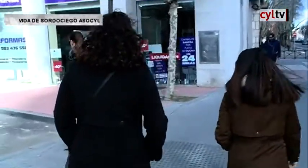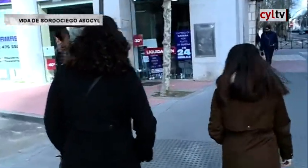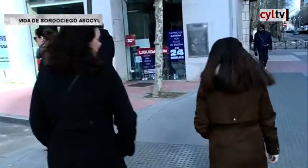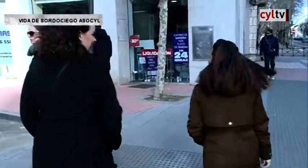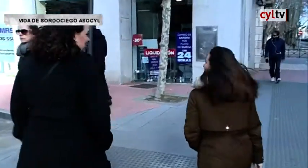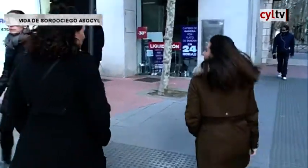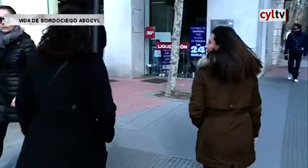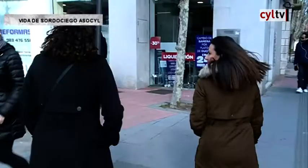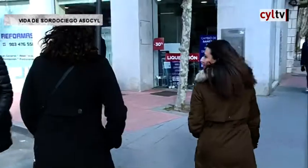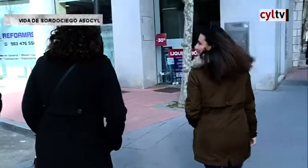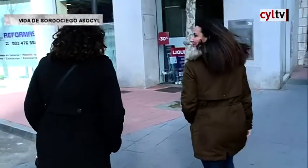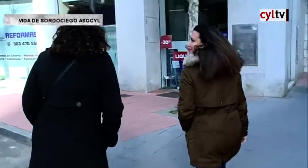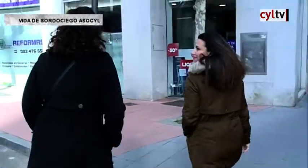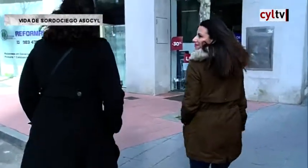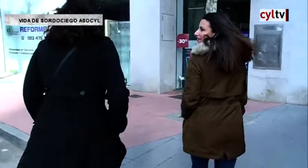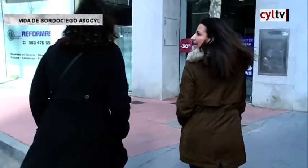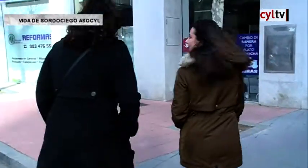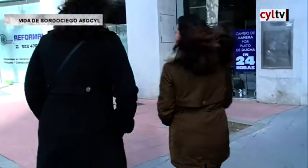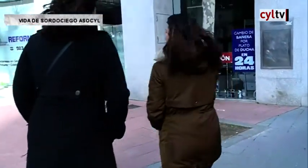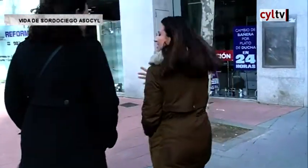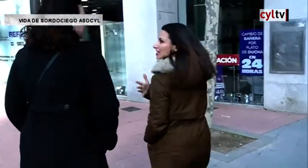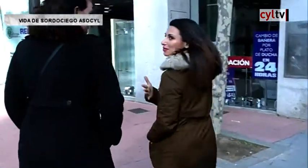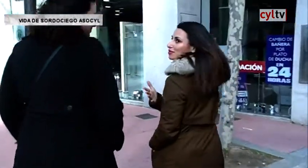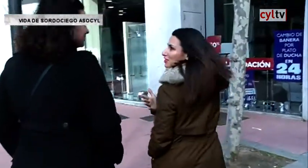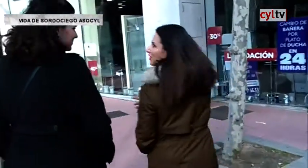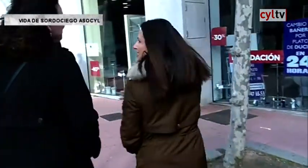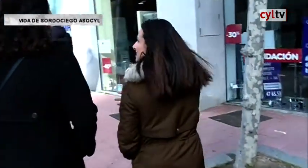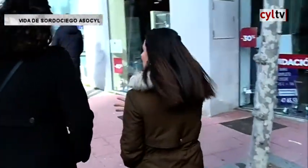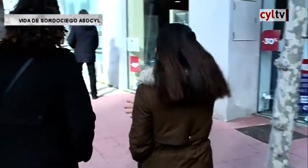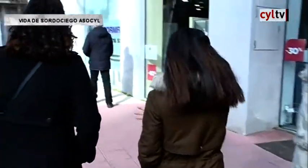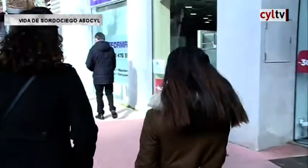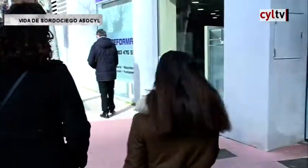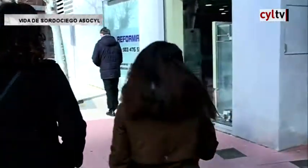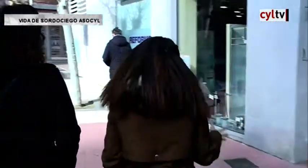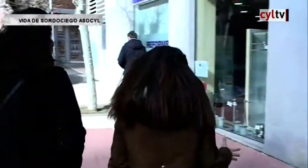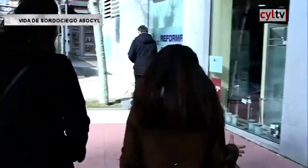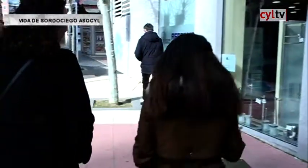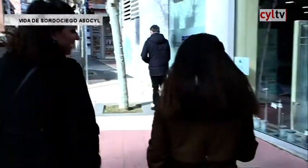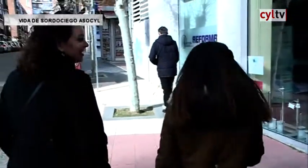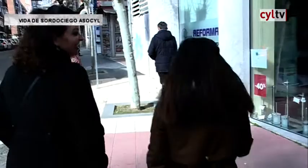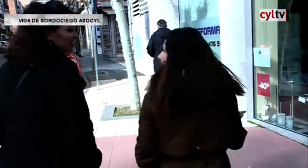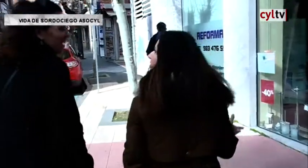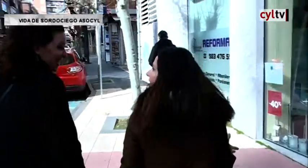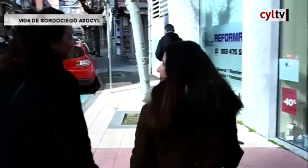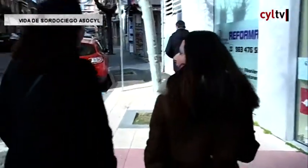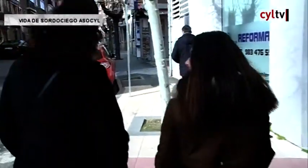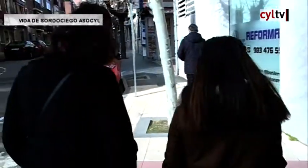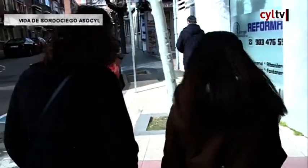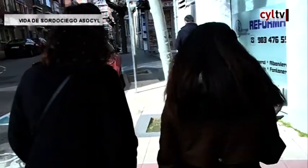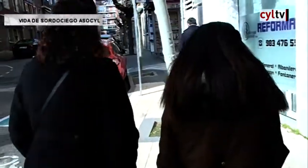hasta el kiosco. Claro, en este caso hemos visto a esa señora que se ha parado para intentar ayudarle. Sí, para intentar ayudarle. En